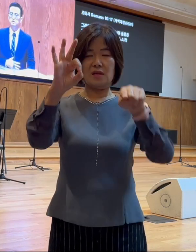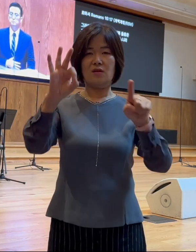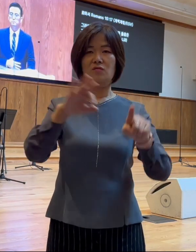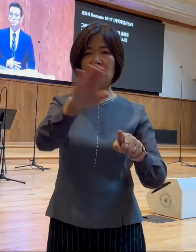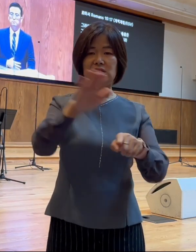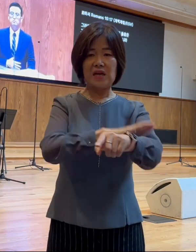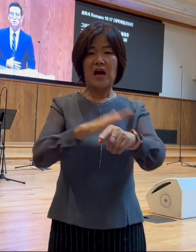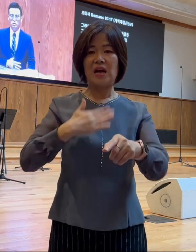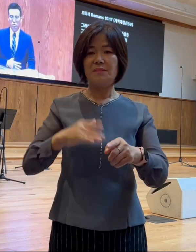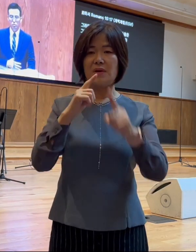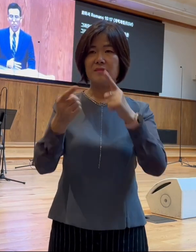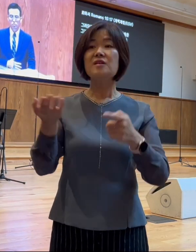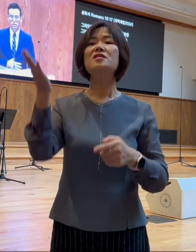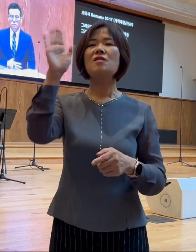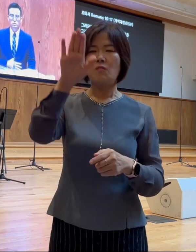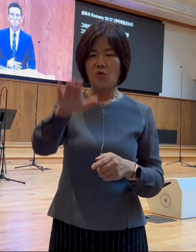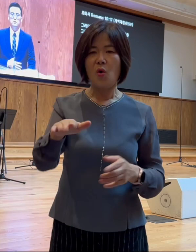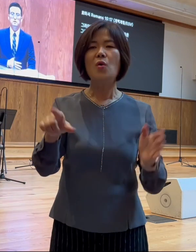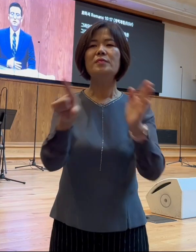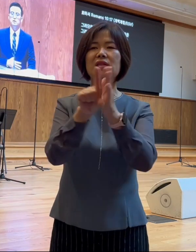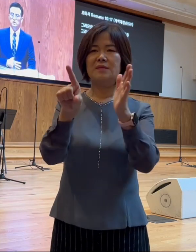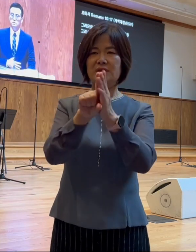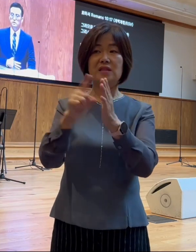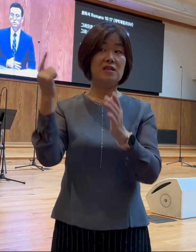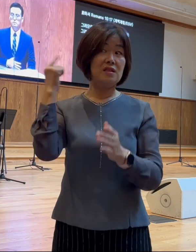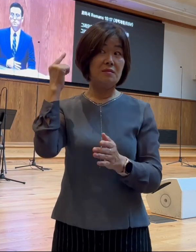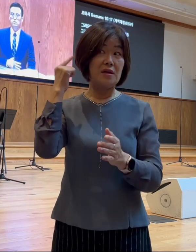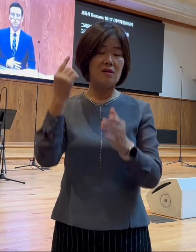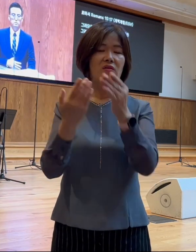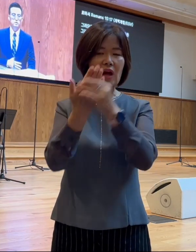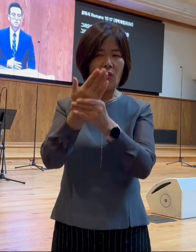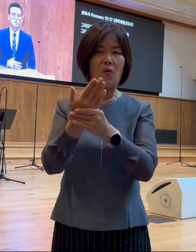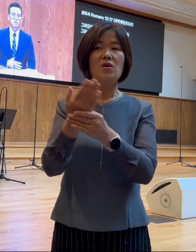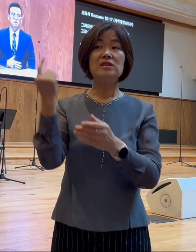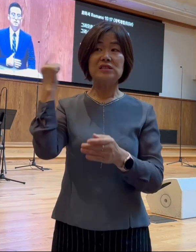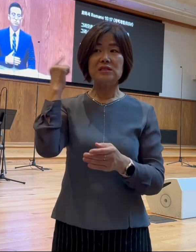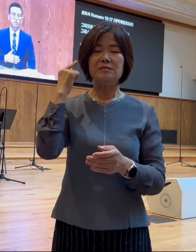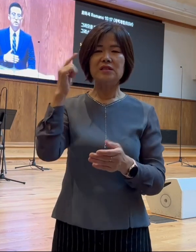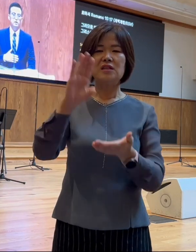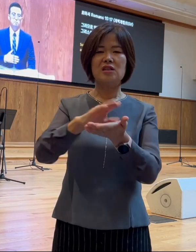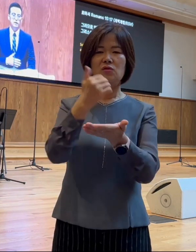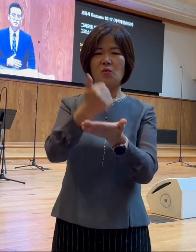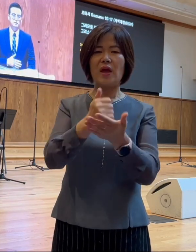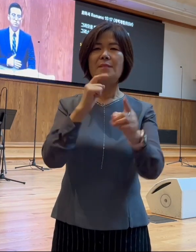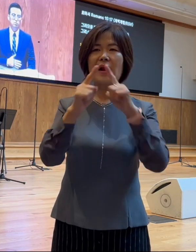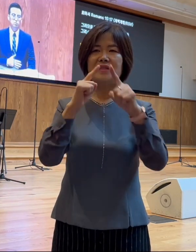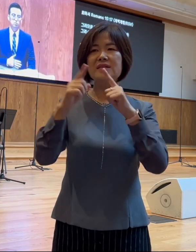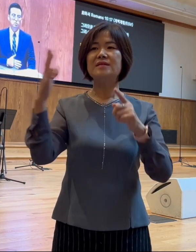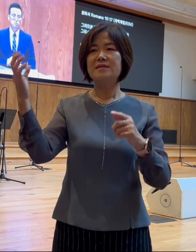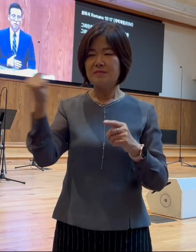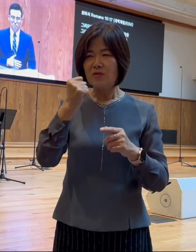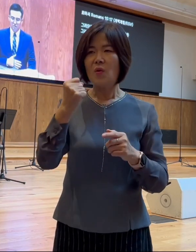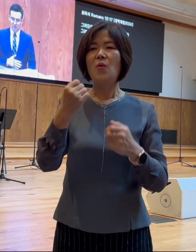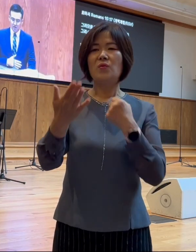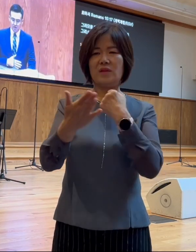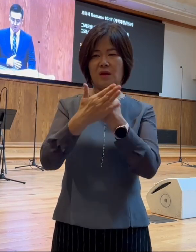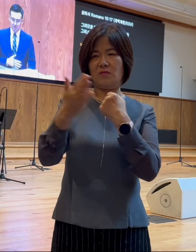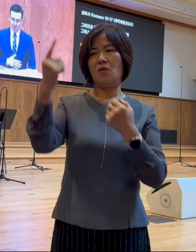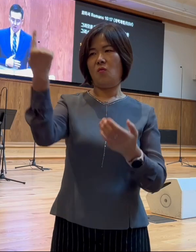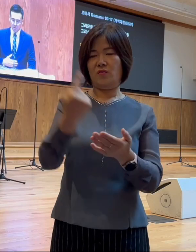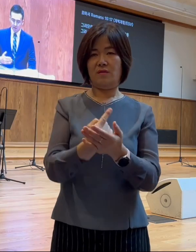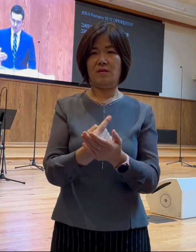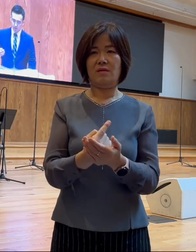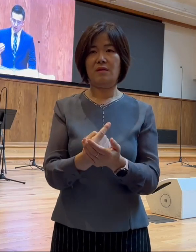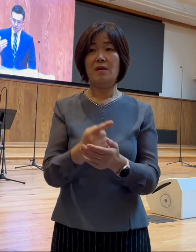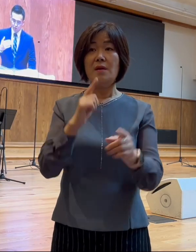말씀, 그러므로 믿음은 들음에서 나며 들음은 그리스도의 말씀으로 말미암았느니라.